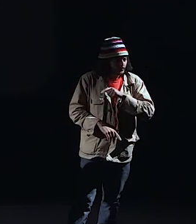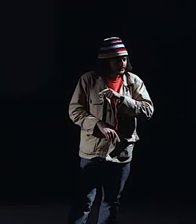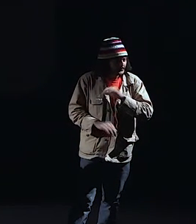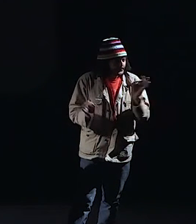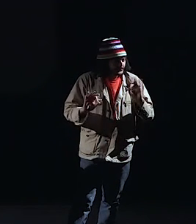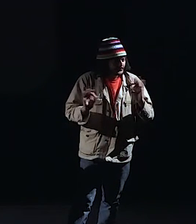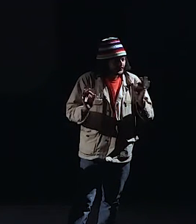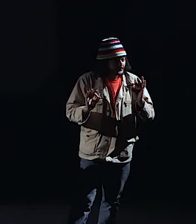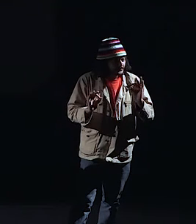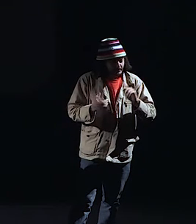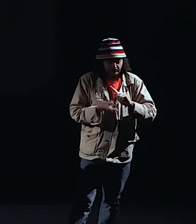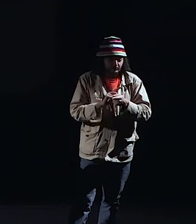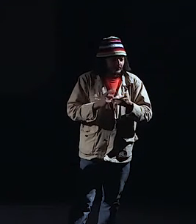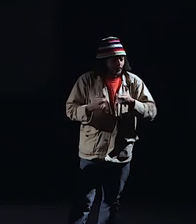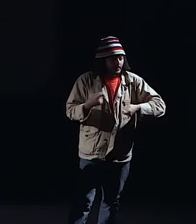donc